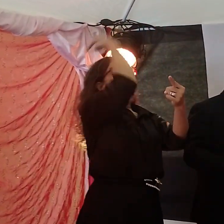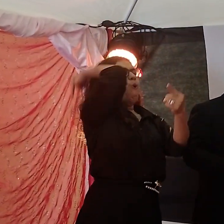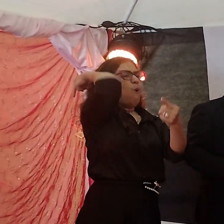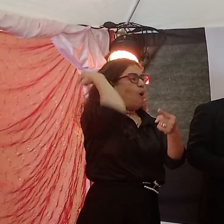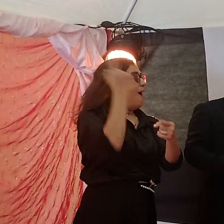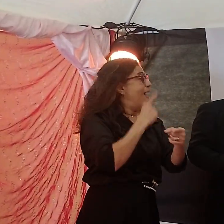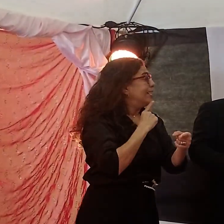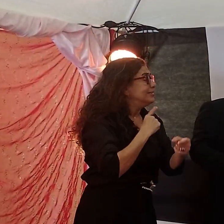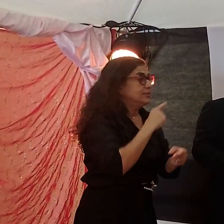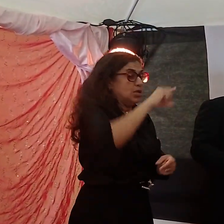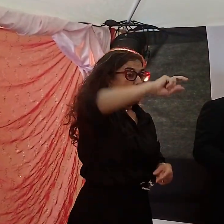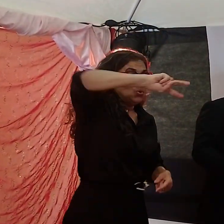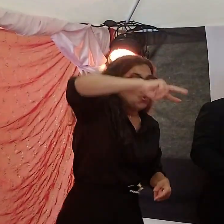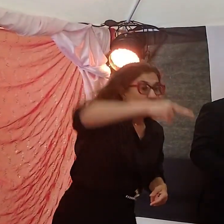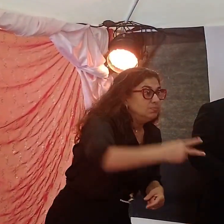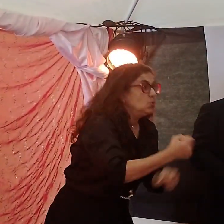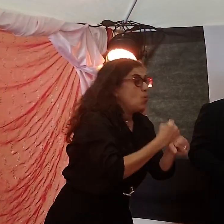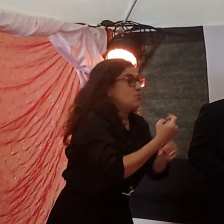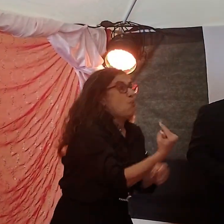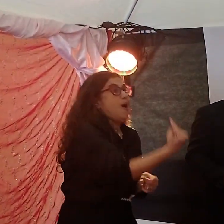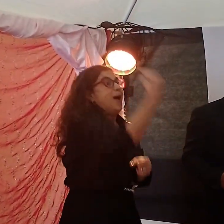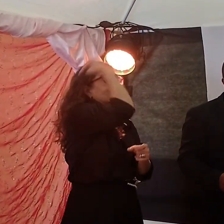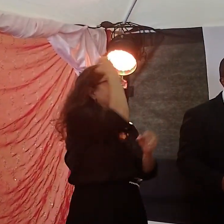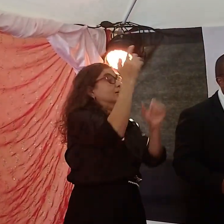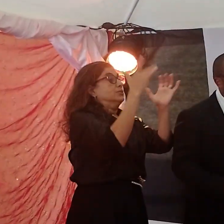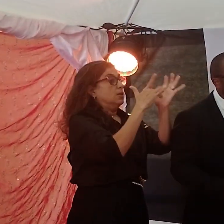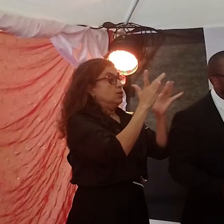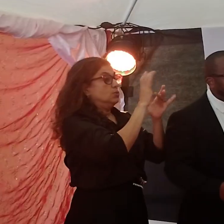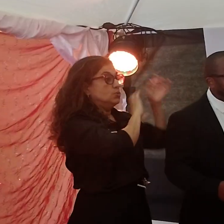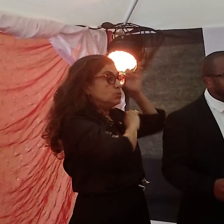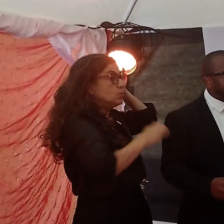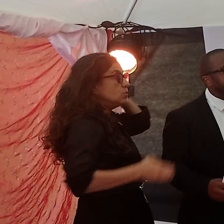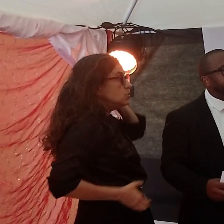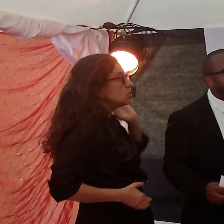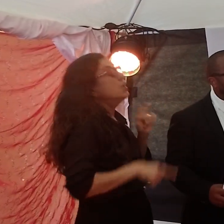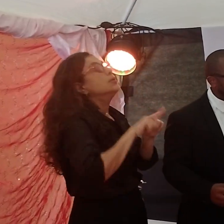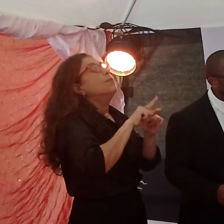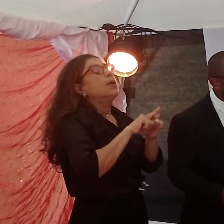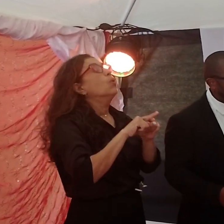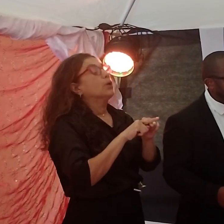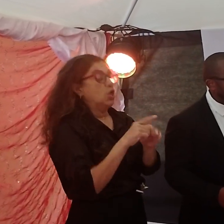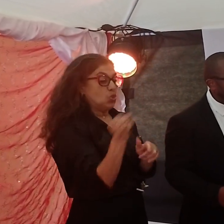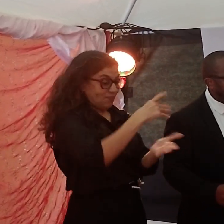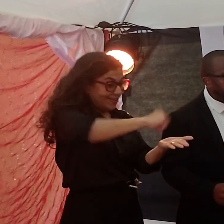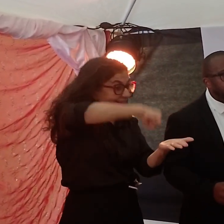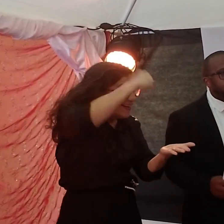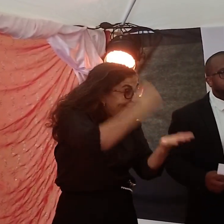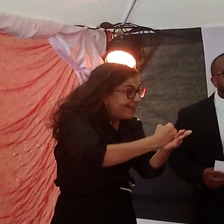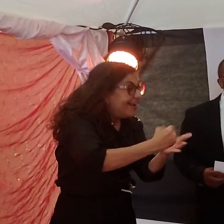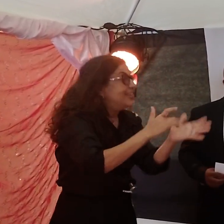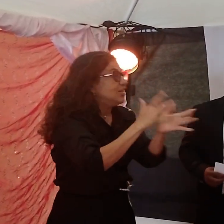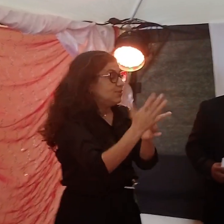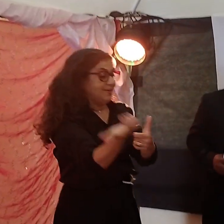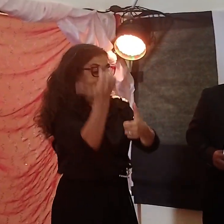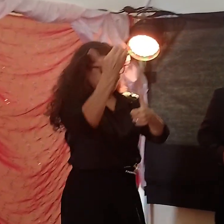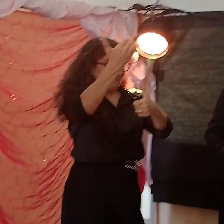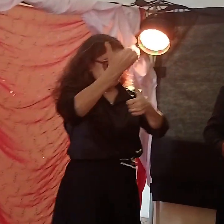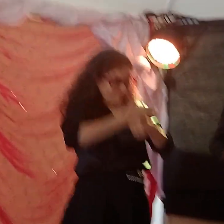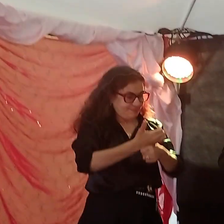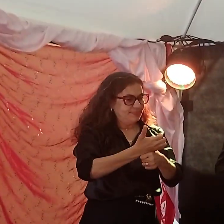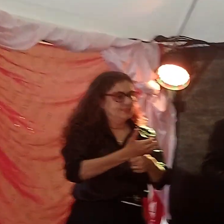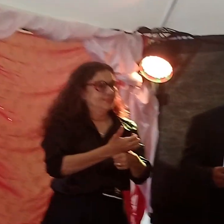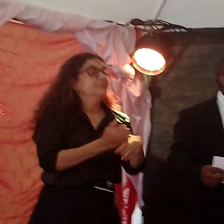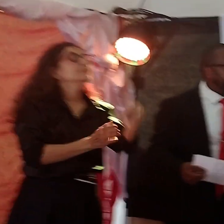há 2000 anos atrás, Jesus Cristo, ele ressignificou esse momento. Que momento foi esse? um